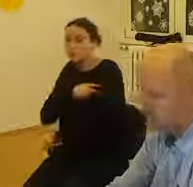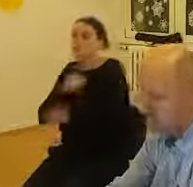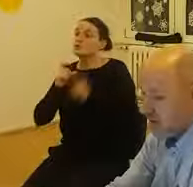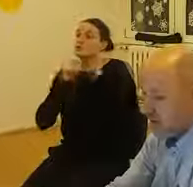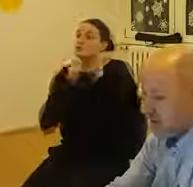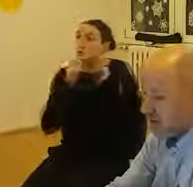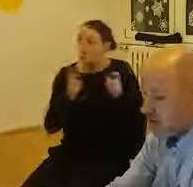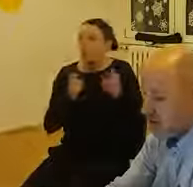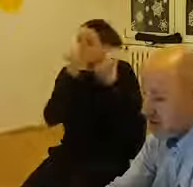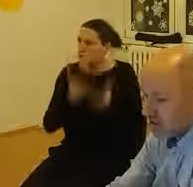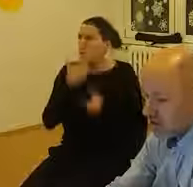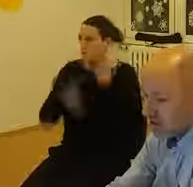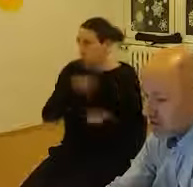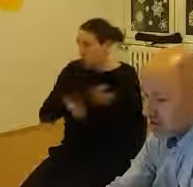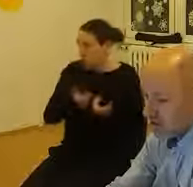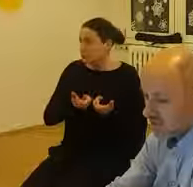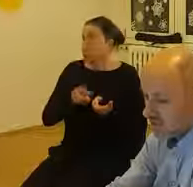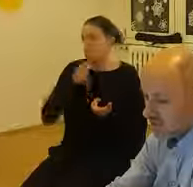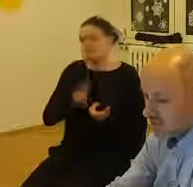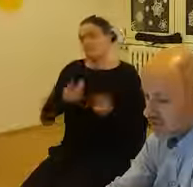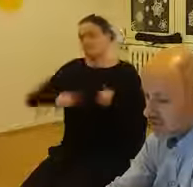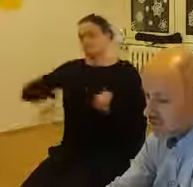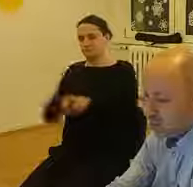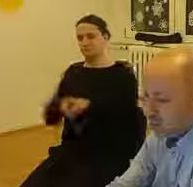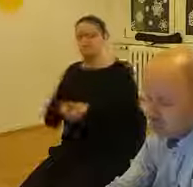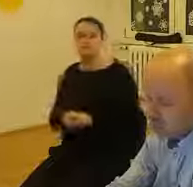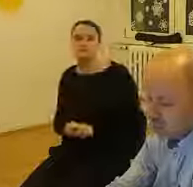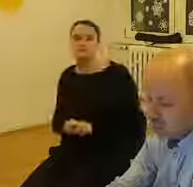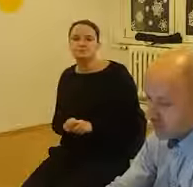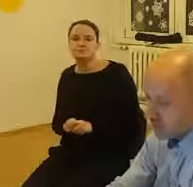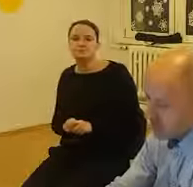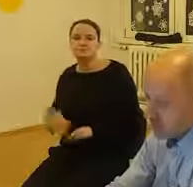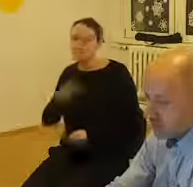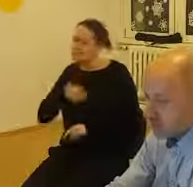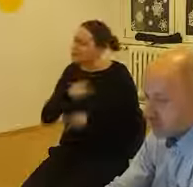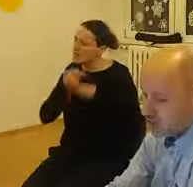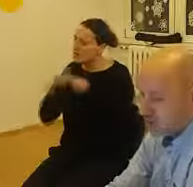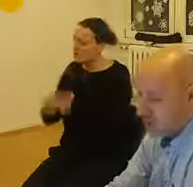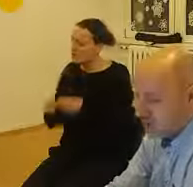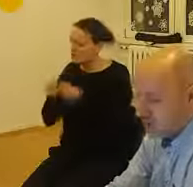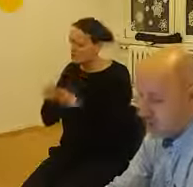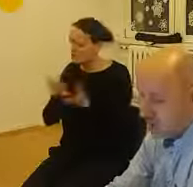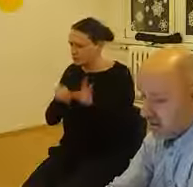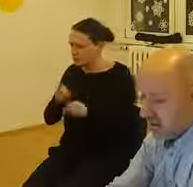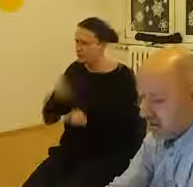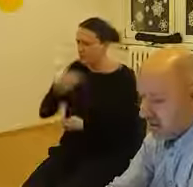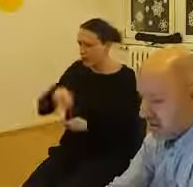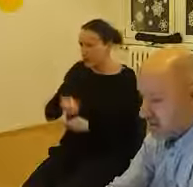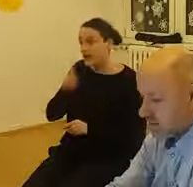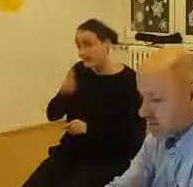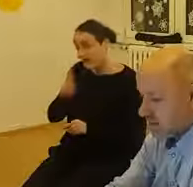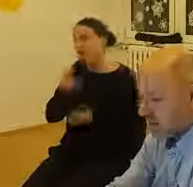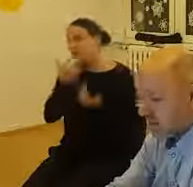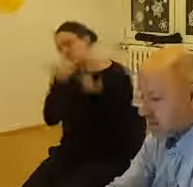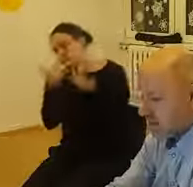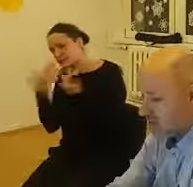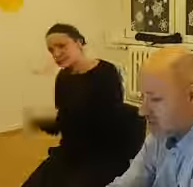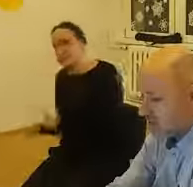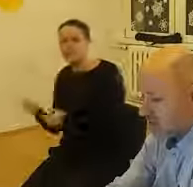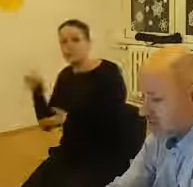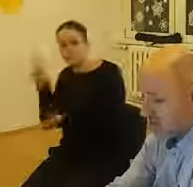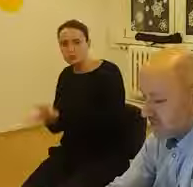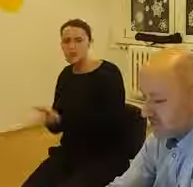dzielnicy. Więc takie rzeczy też interweniowaliśmy. Tu akurat myśmy za to nie płacili jako budżet rady, ale udało nam